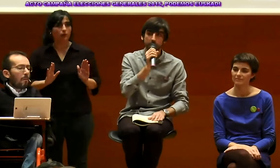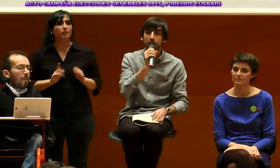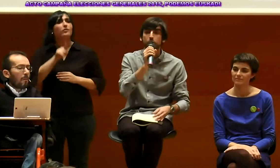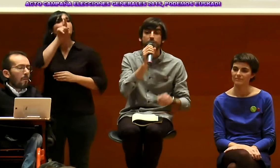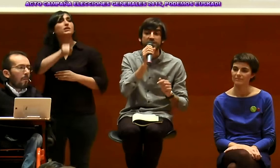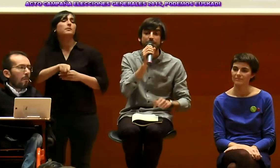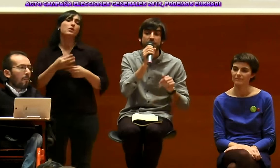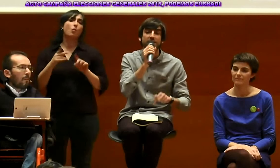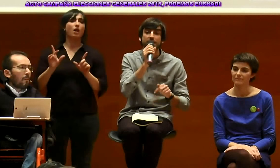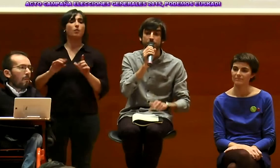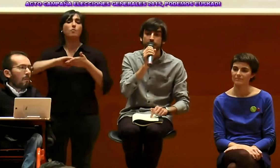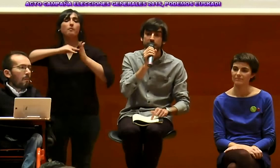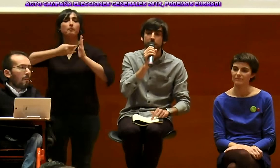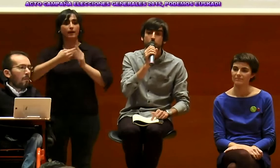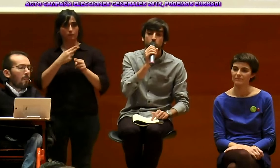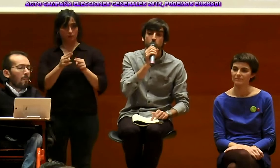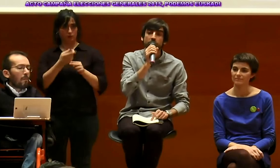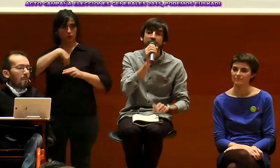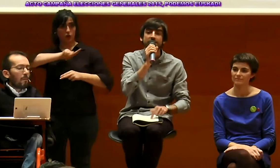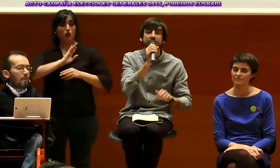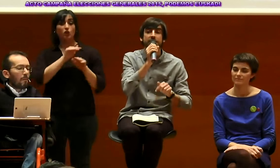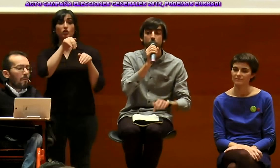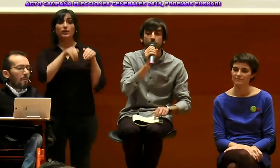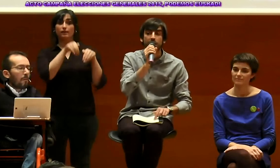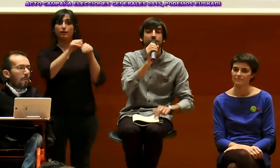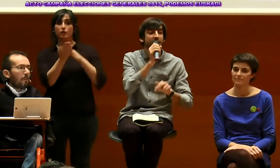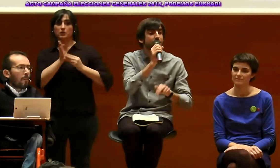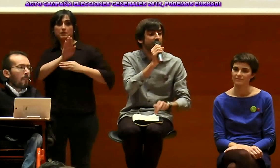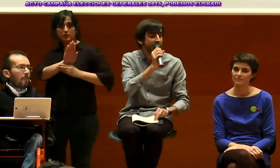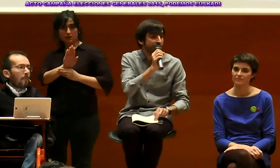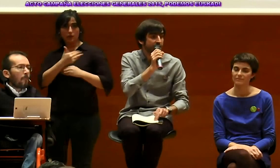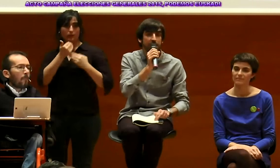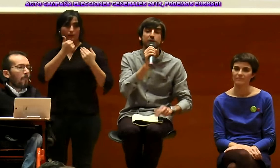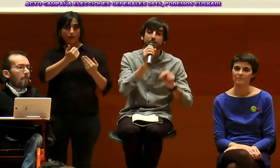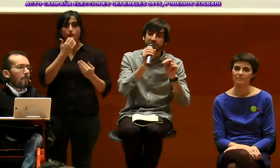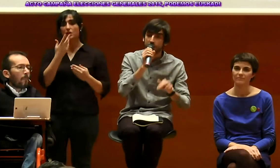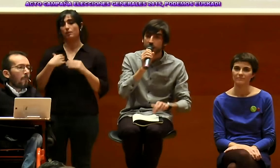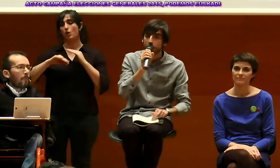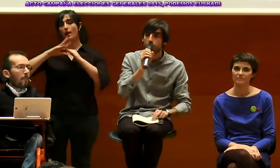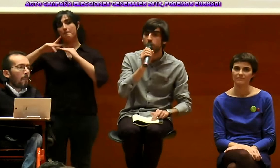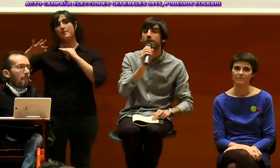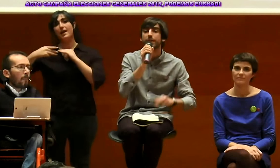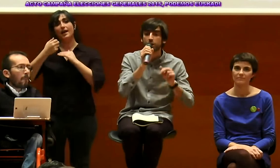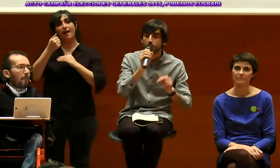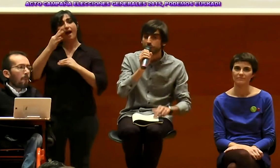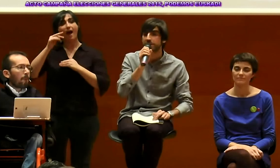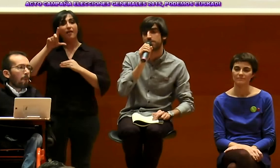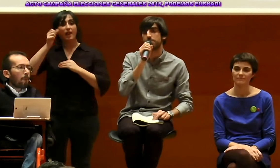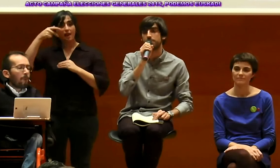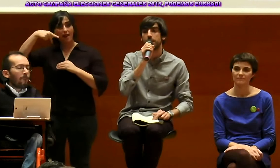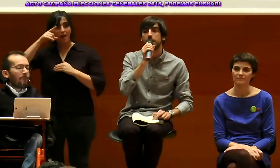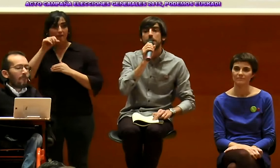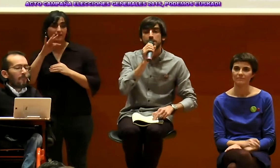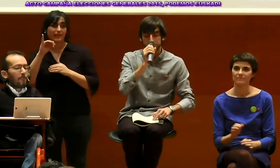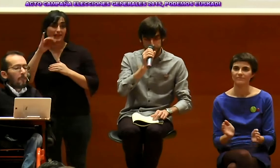política. Nos presentamos a las elecciones con las gentes de Anova, de la Marea Atlántica, de Barcelona en Comú, de Compromís.